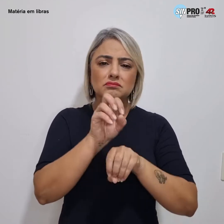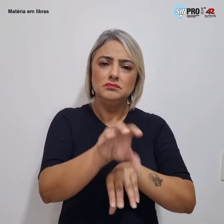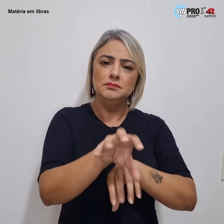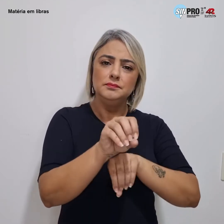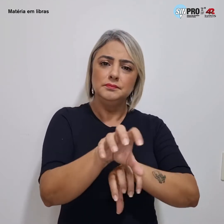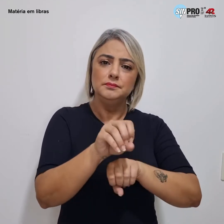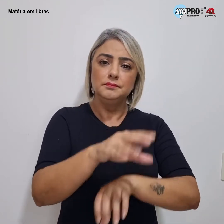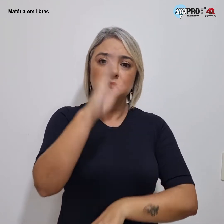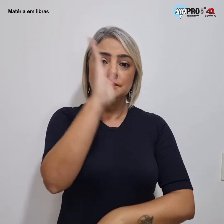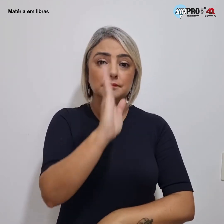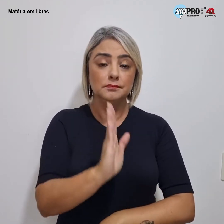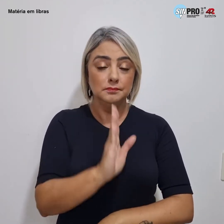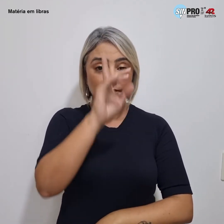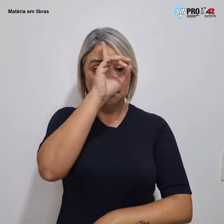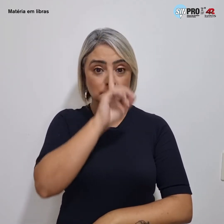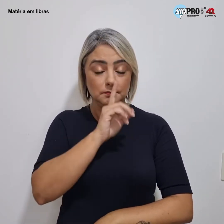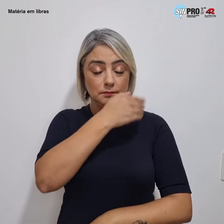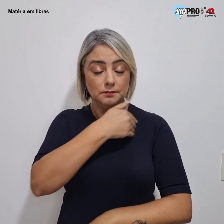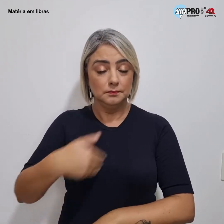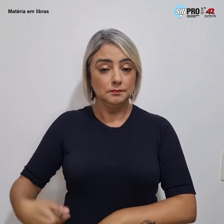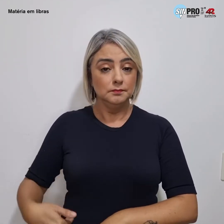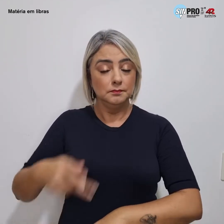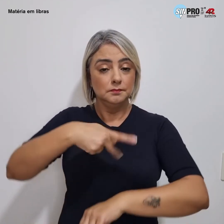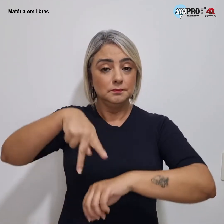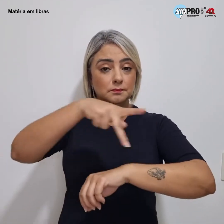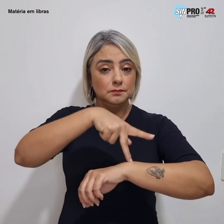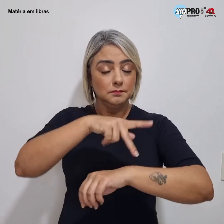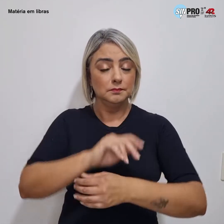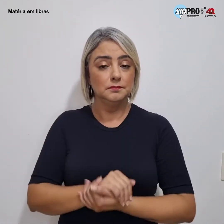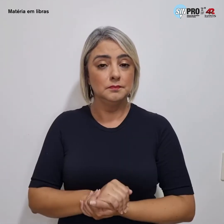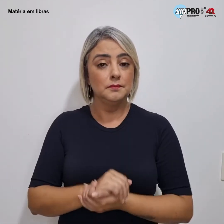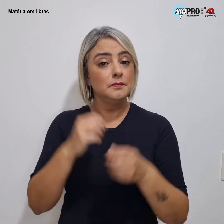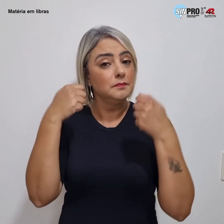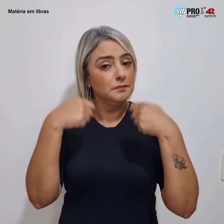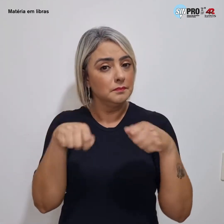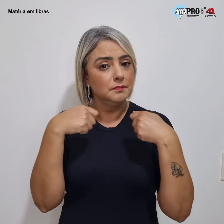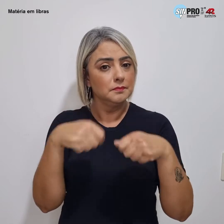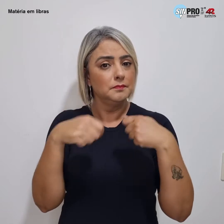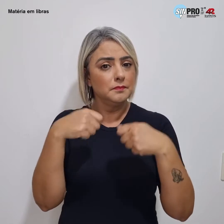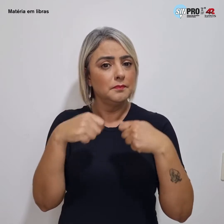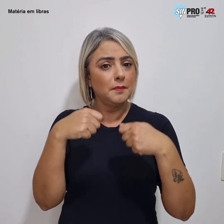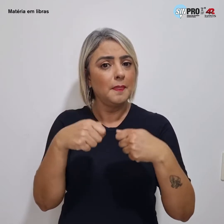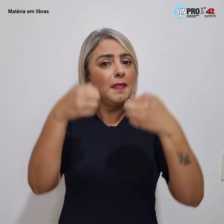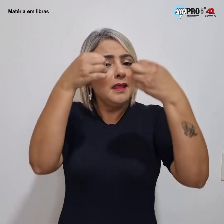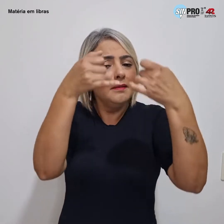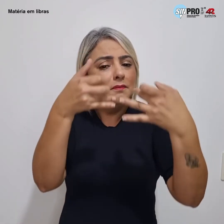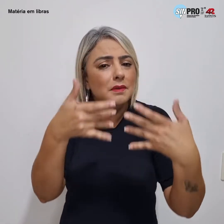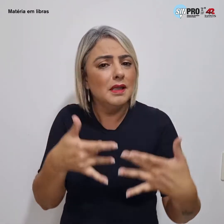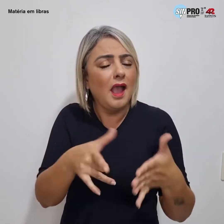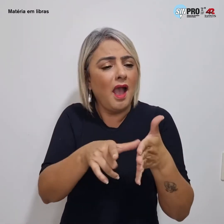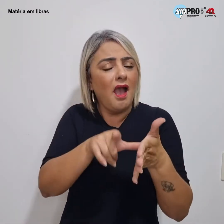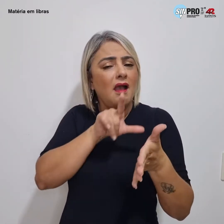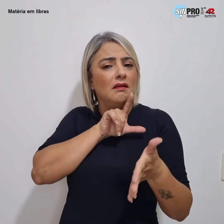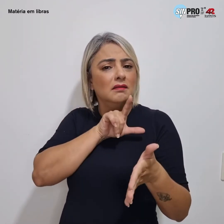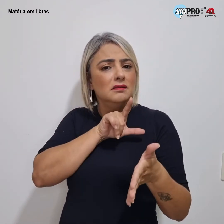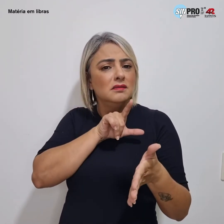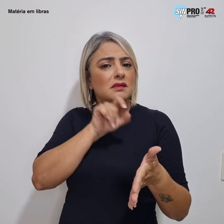à educação pública e gratuita do nosso país? É preciso explicitar, antes de